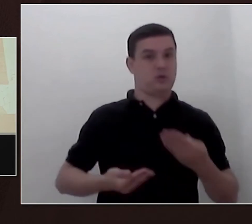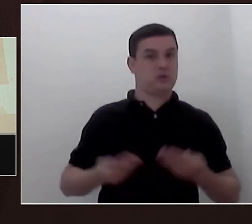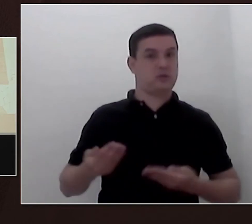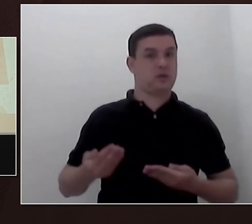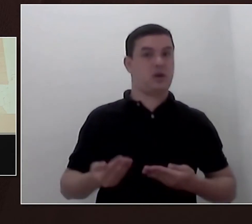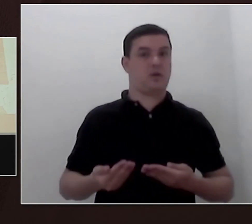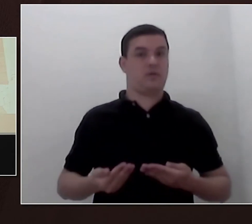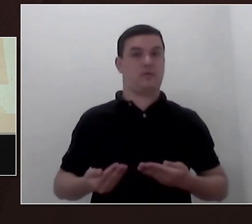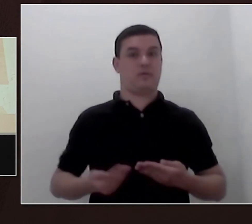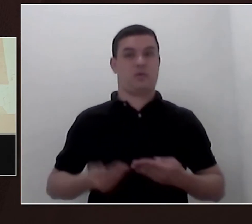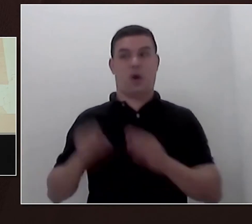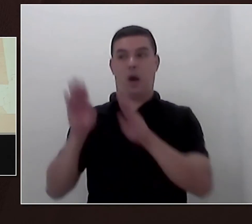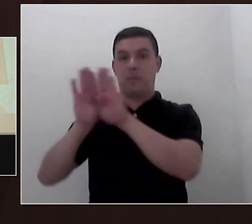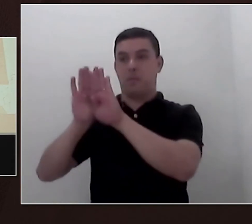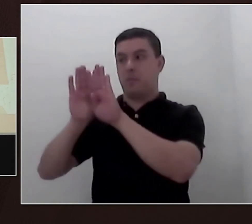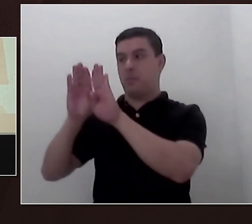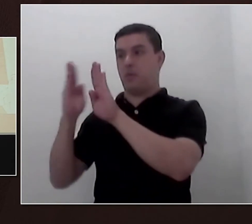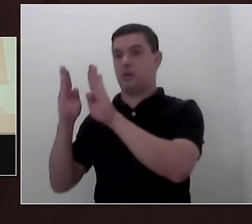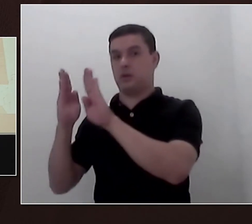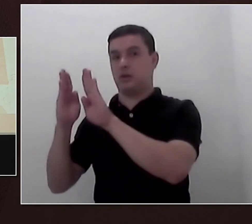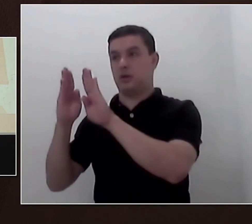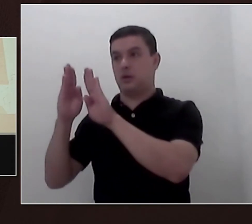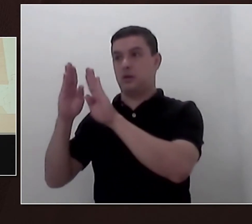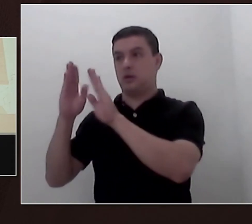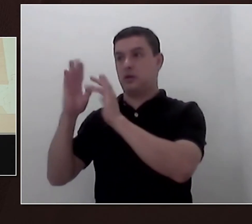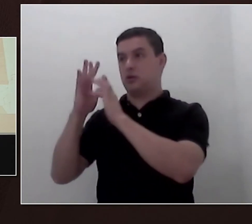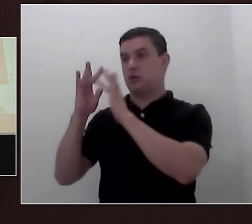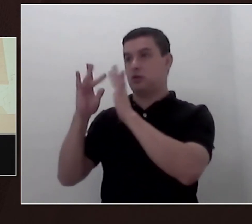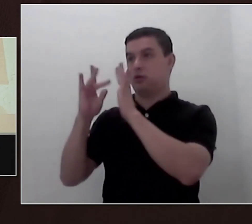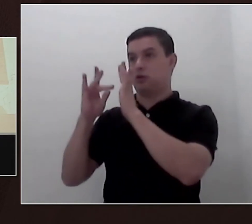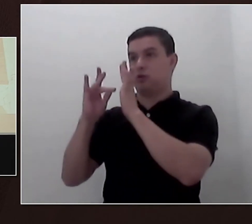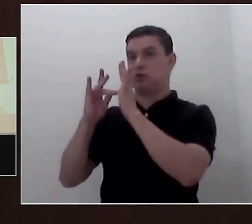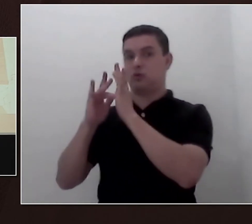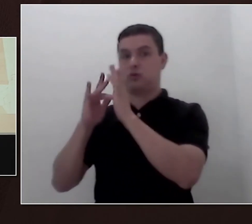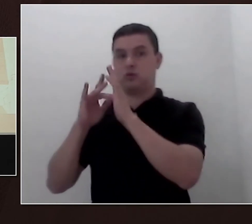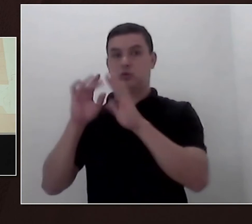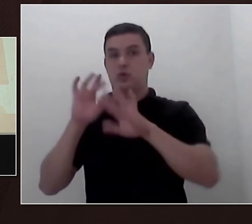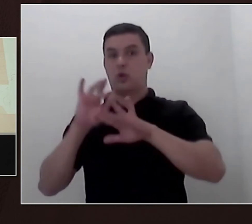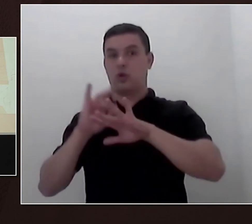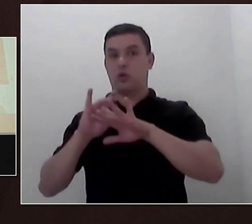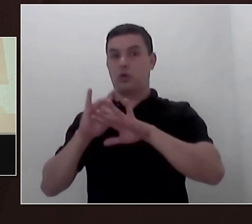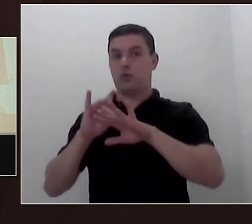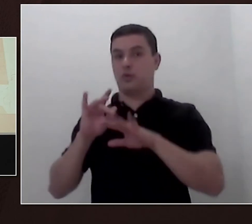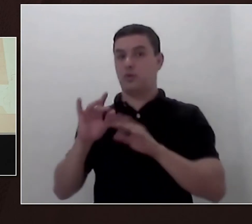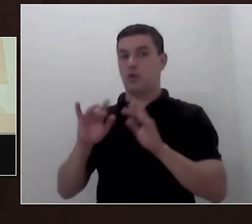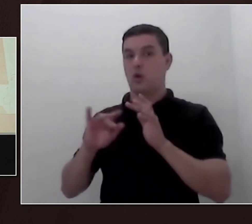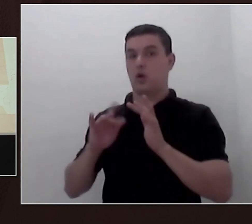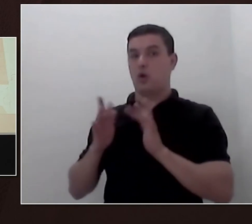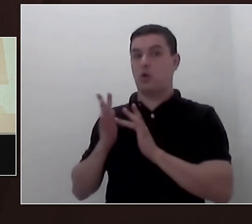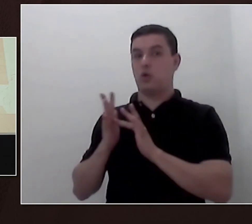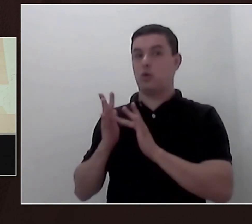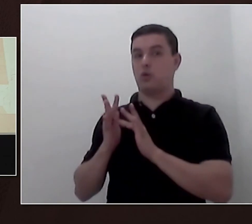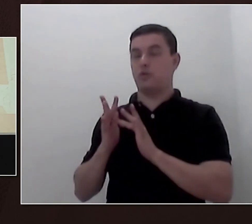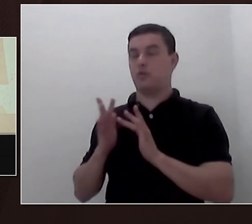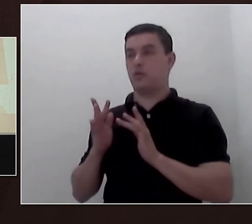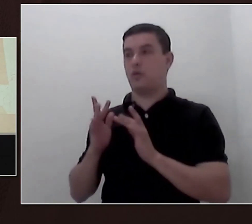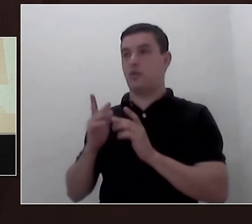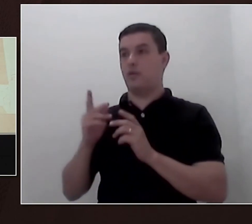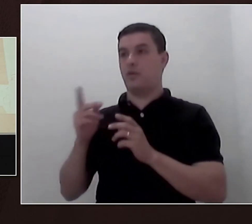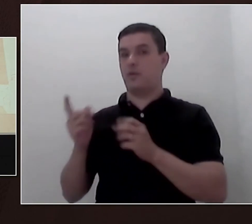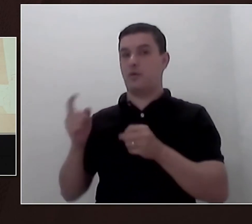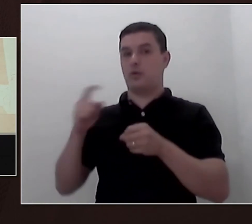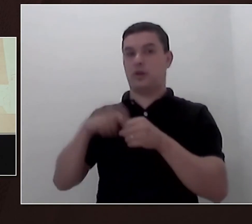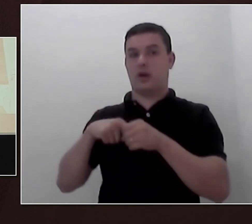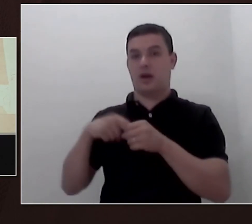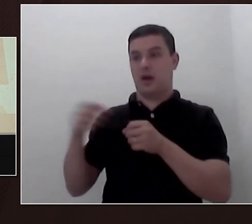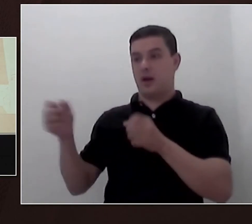porta, quando o Senhor, o seu noivo, bater nas portas, ele ser o primeiro a abrir. Então, irmãos, nós precisamos